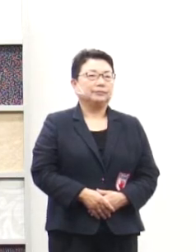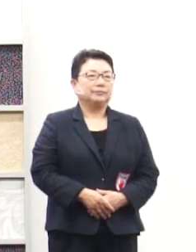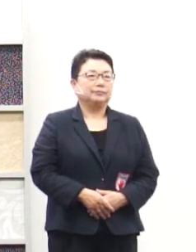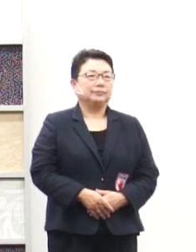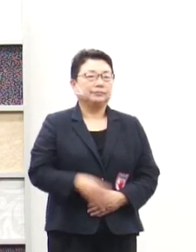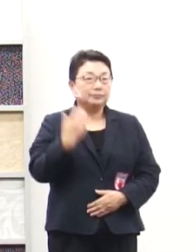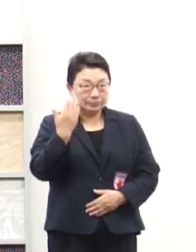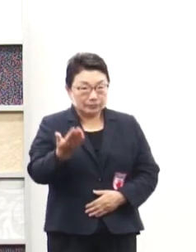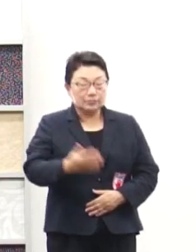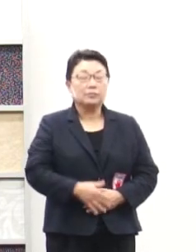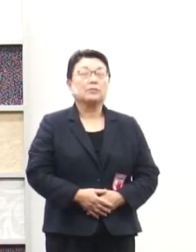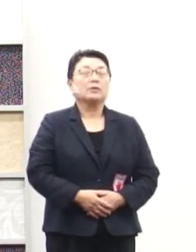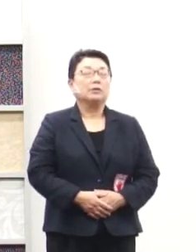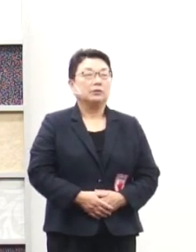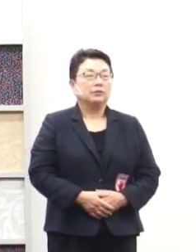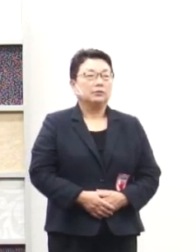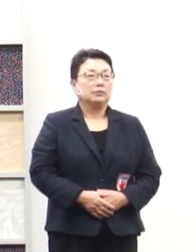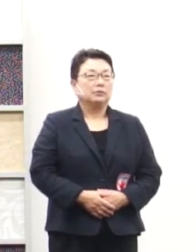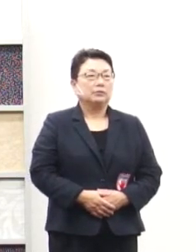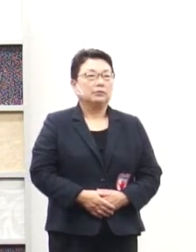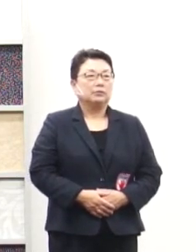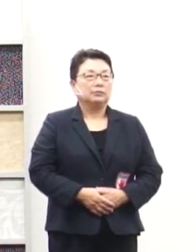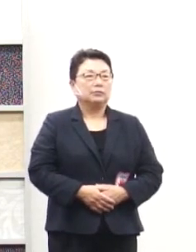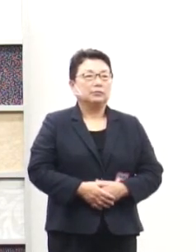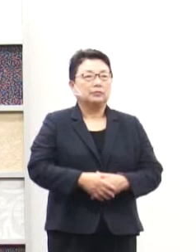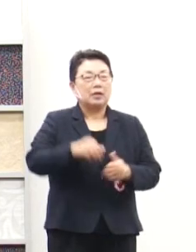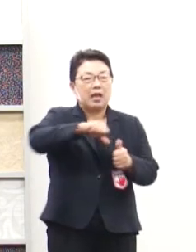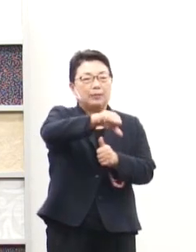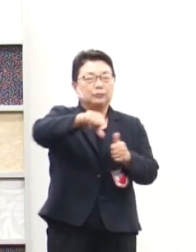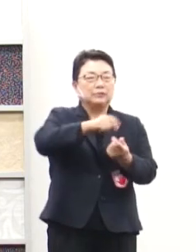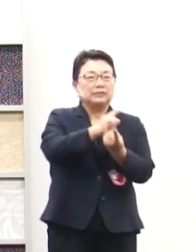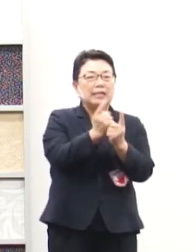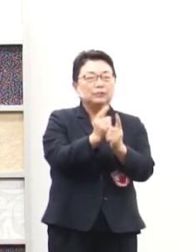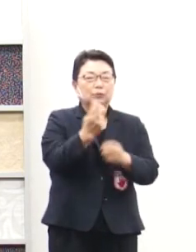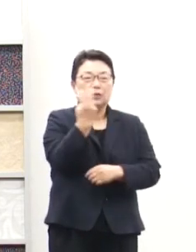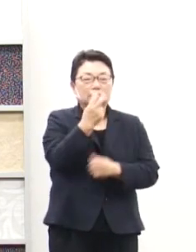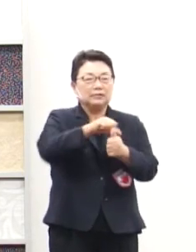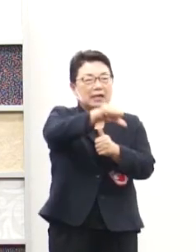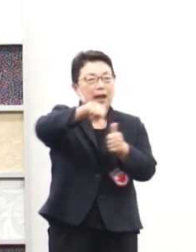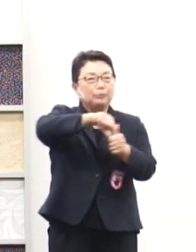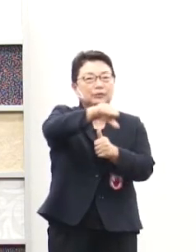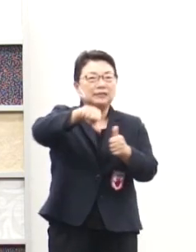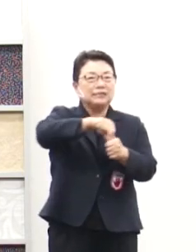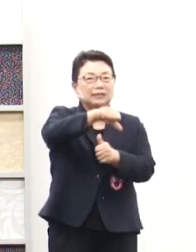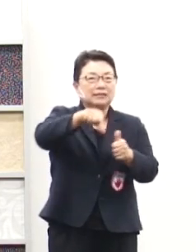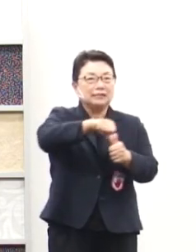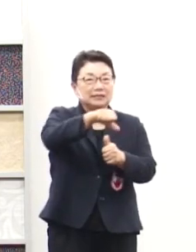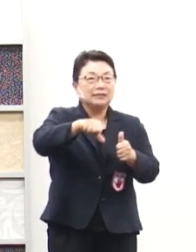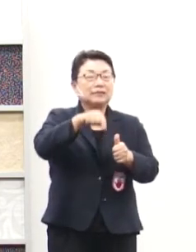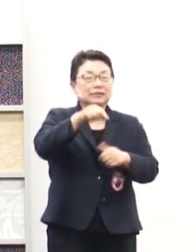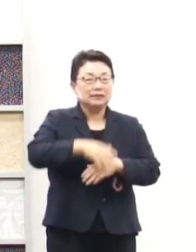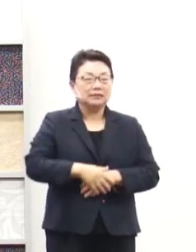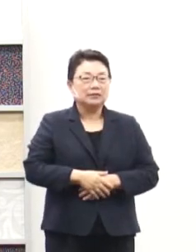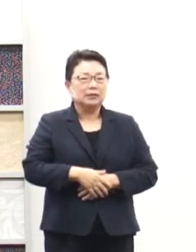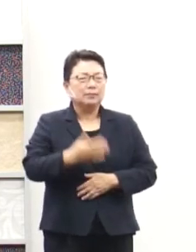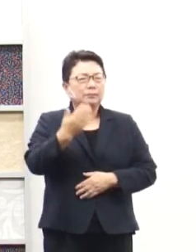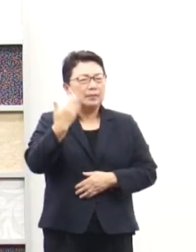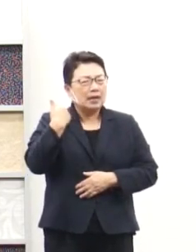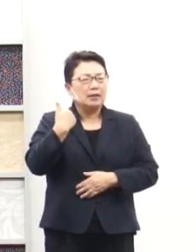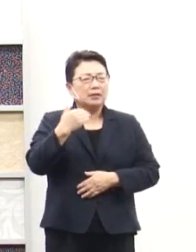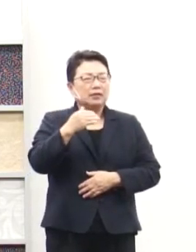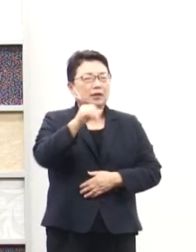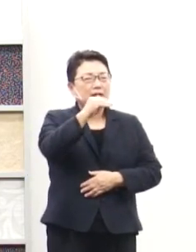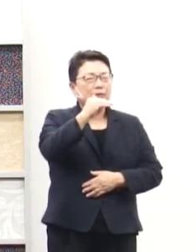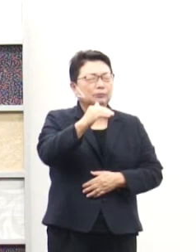産経新聞の渡辺です。接触確認アプリについて今回も要請の中に入っているわけなんですけども、不具合があったということ